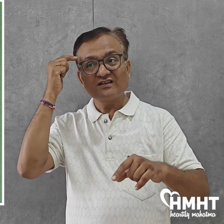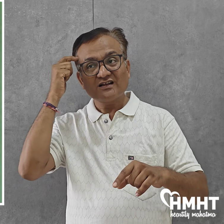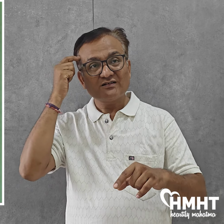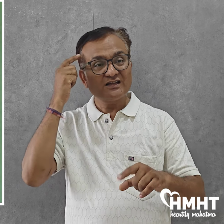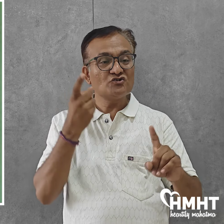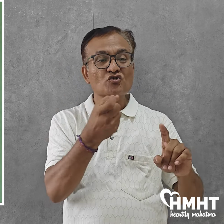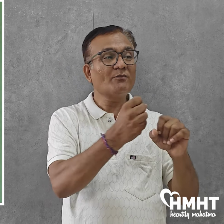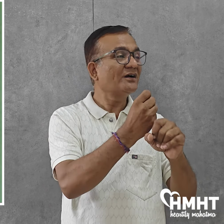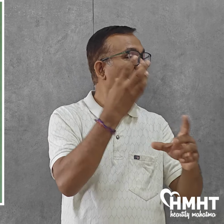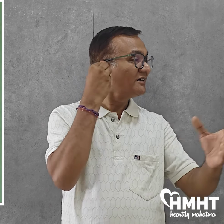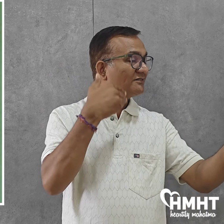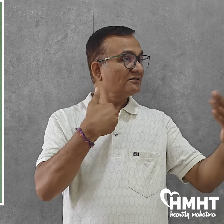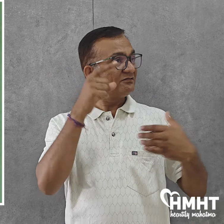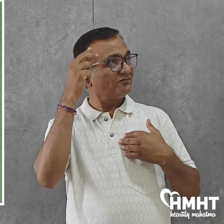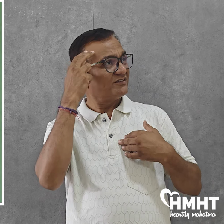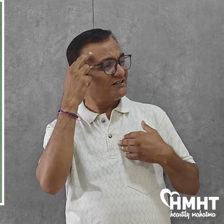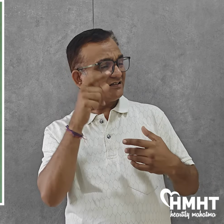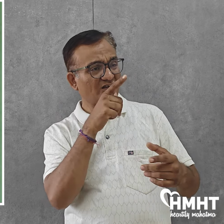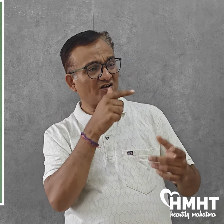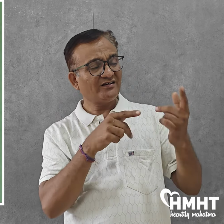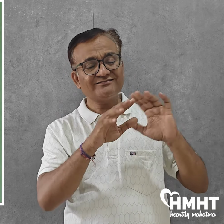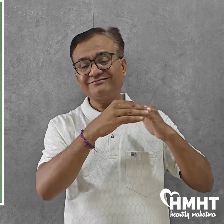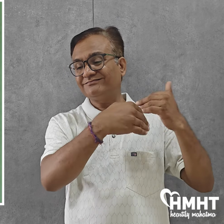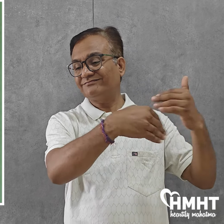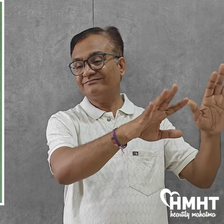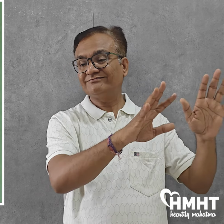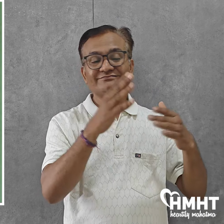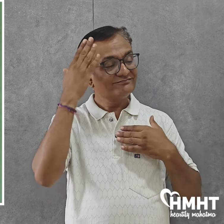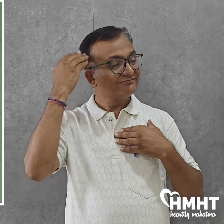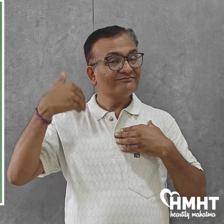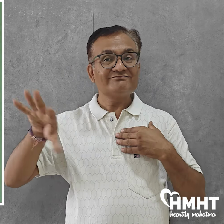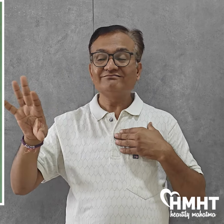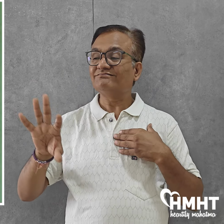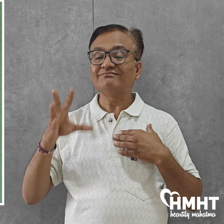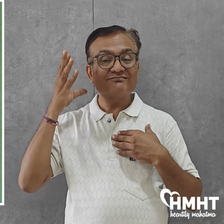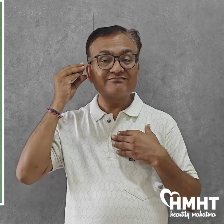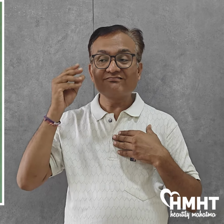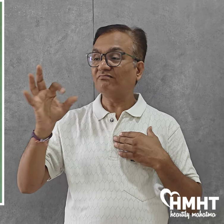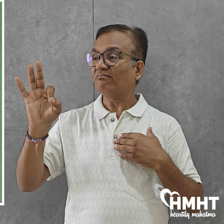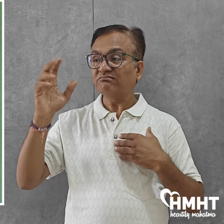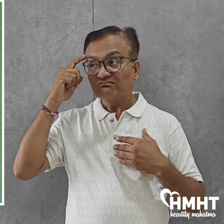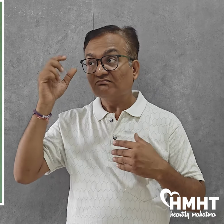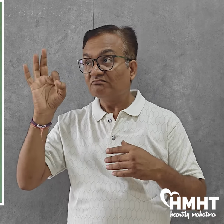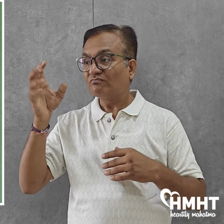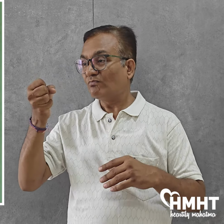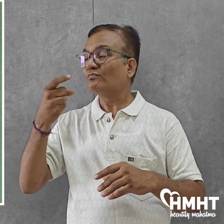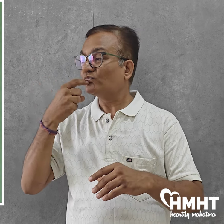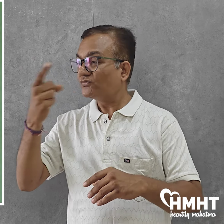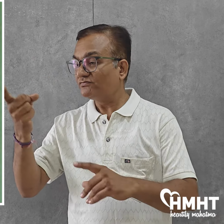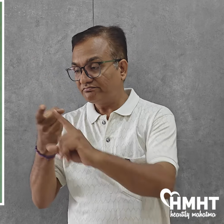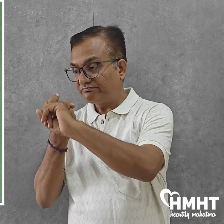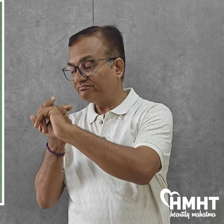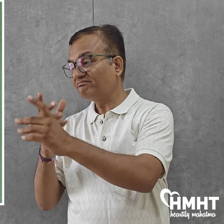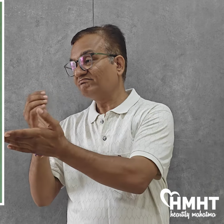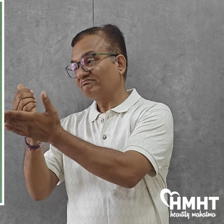હોય તો એને કામ પૂરતું કહેતા હોય તો કામ પૂરતું આપણે ઇમ્પ્રુવમેન્ટ લાવીએ. અને બે અનુભવીને પૂછો એટલે શીખવાડે આપણને. એટલે સાહેબને જ કહેવાનું, સાહેબ મને